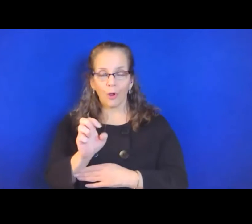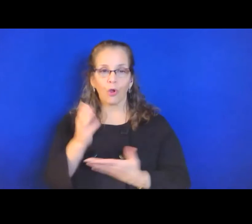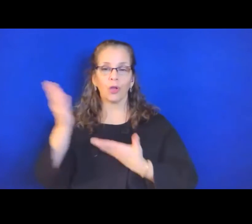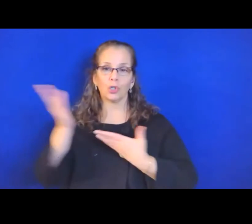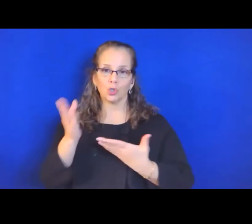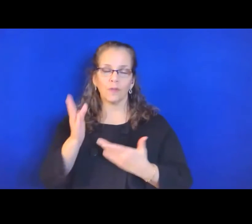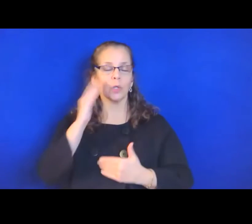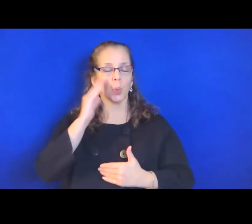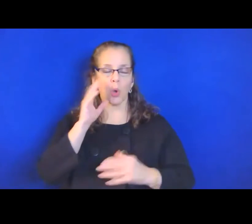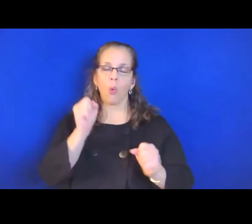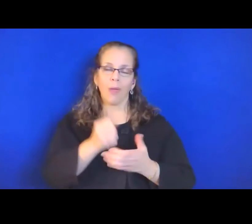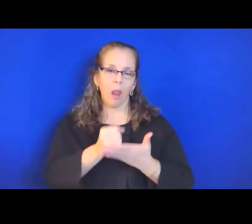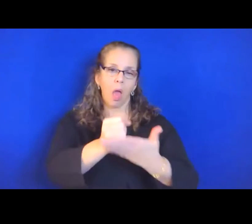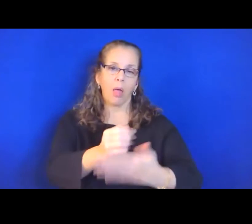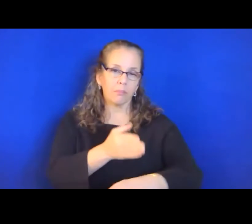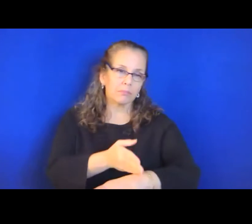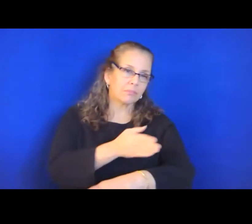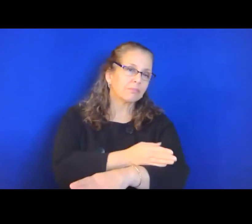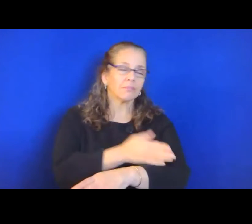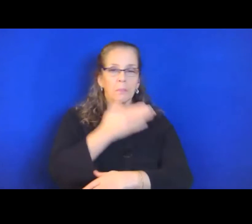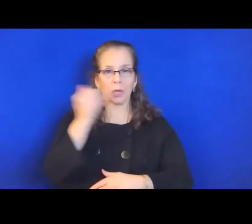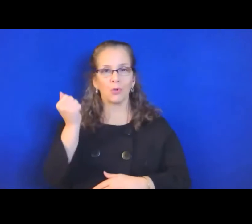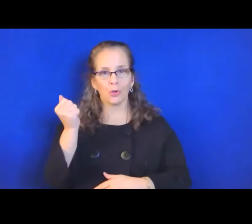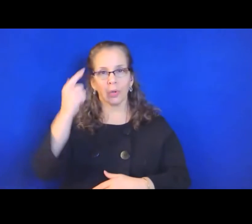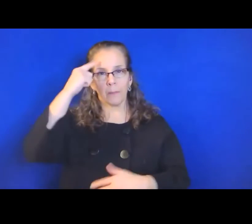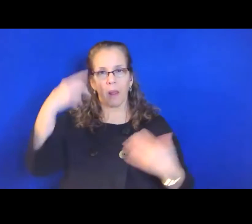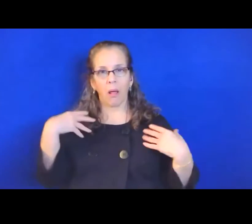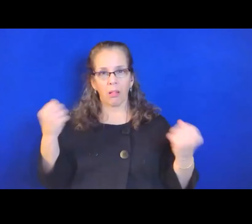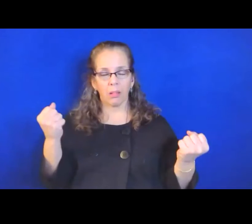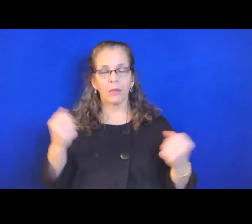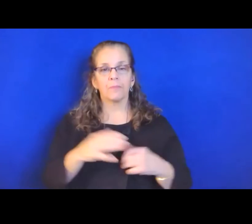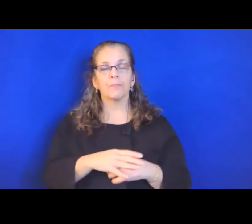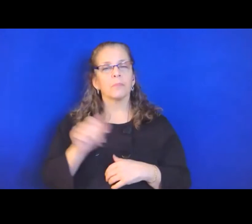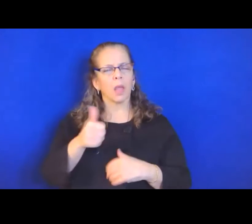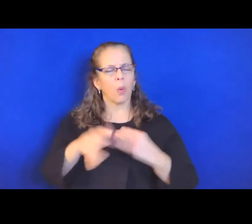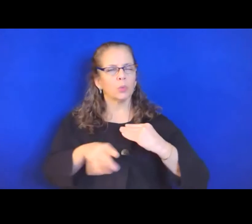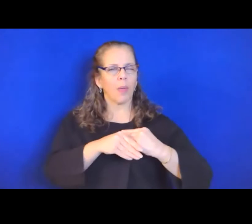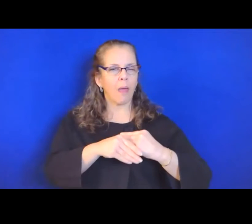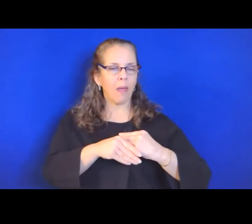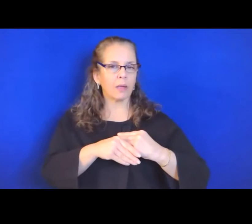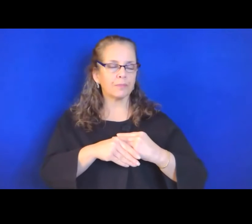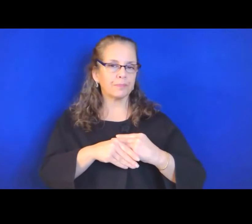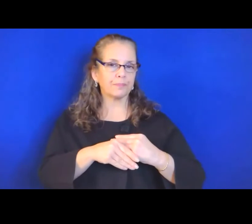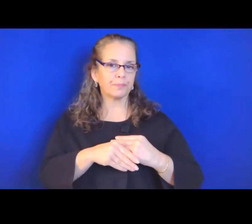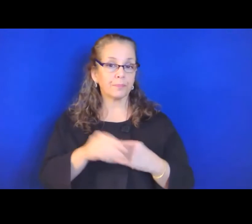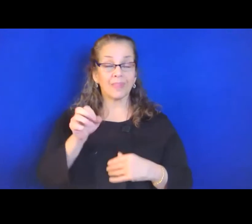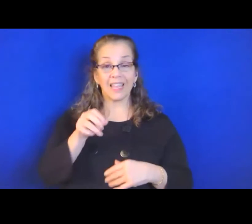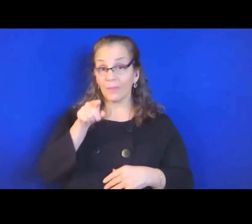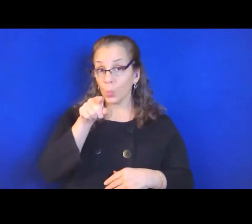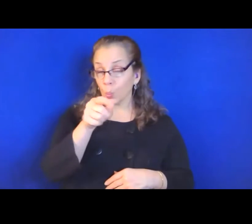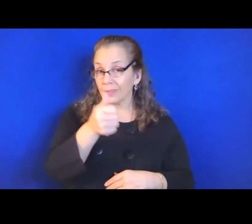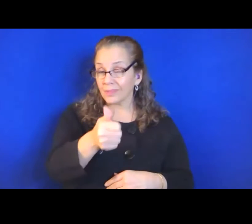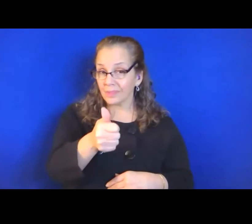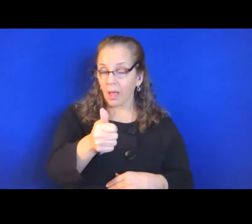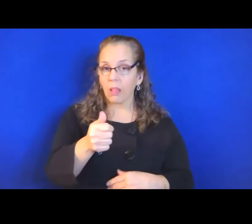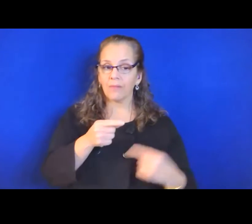我们都是推出这些计划去人多的地方去帮助需要的人。那